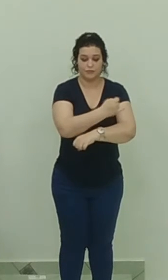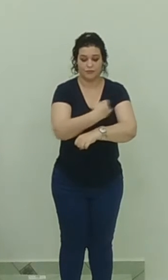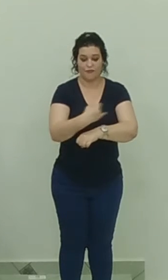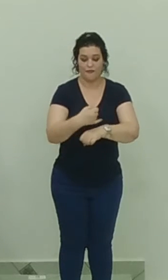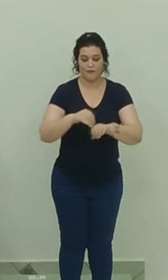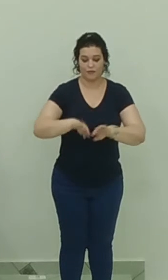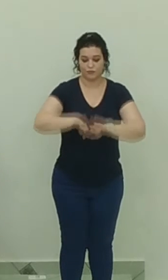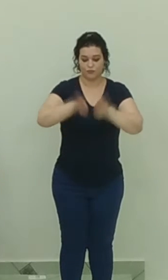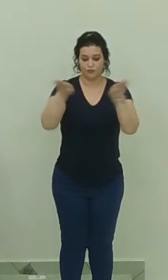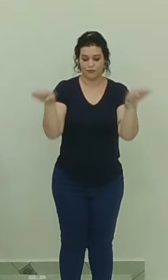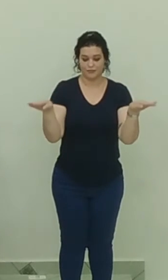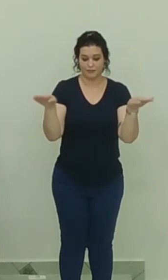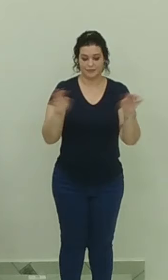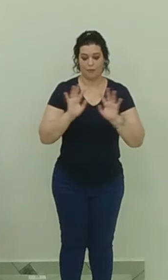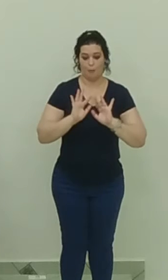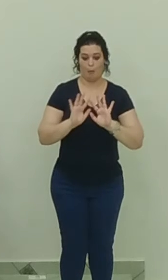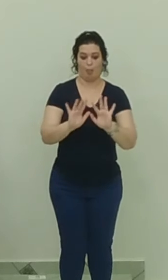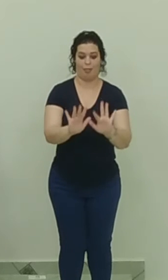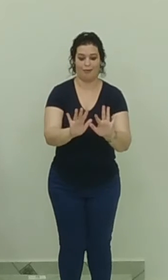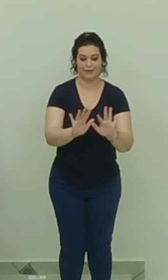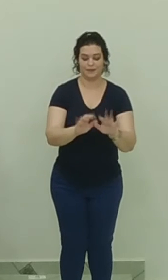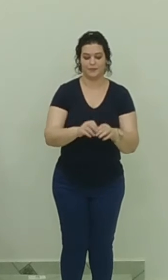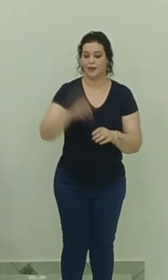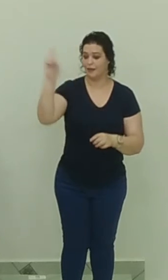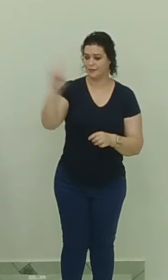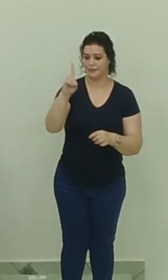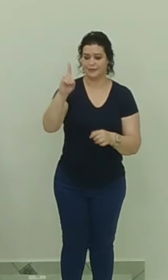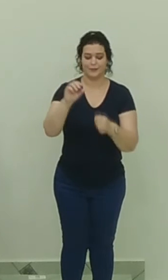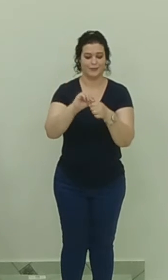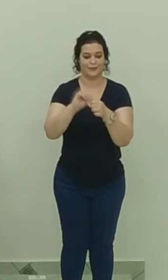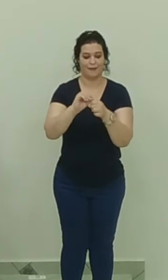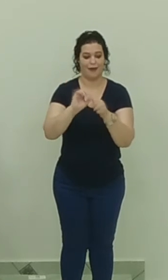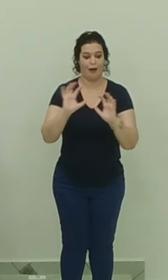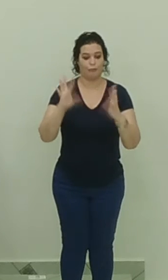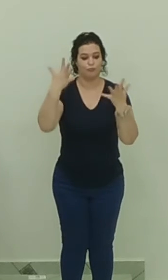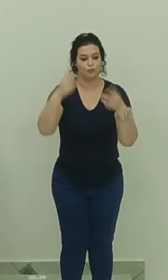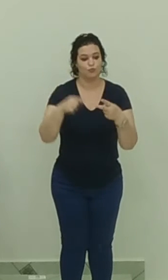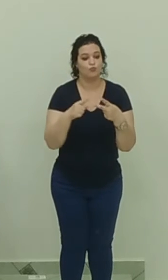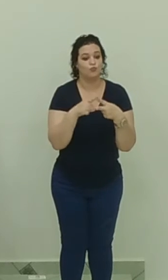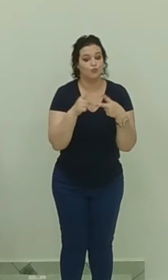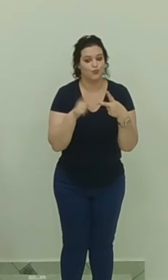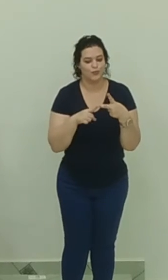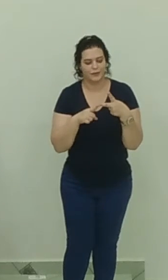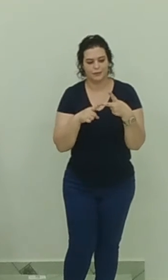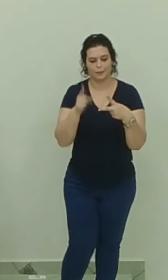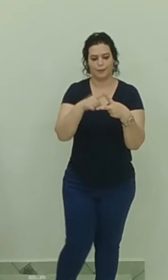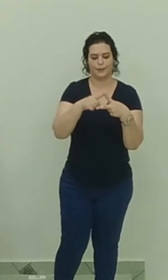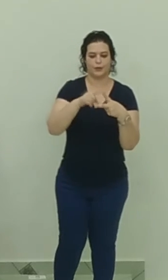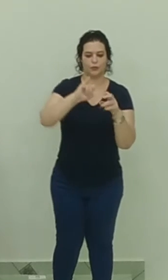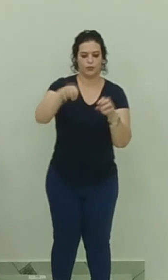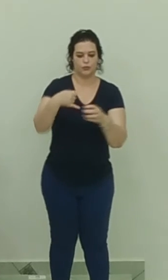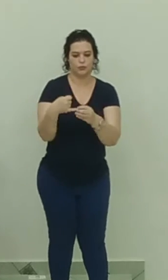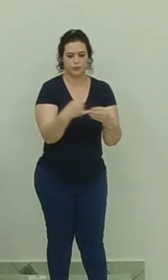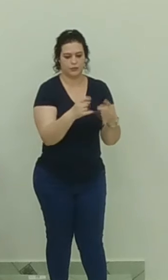Deus repete um milagre, e Deus vai repetir de novo, aqui para garantir a posse